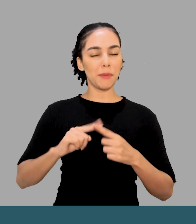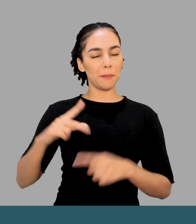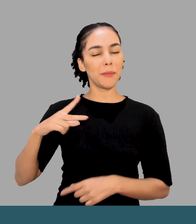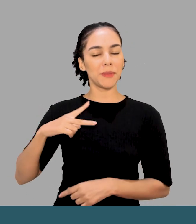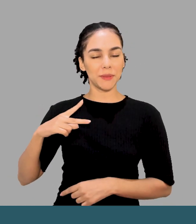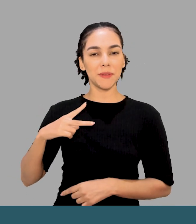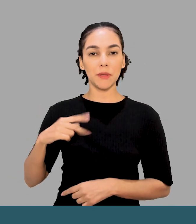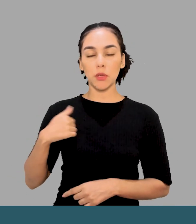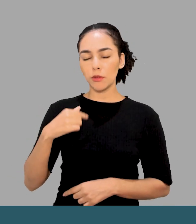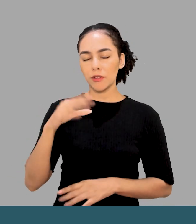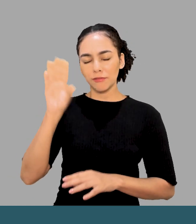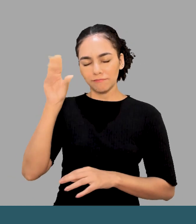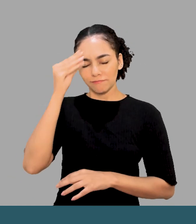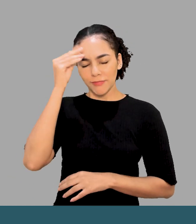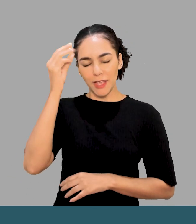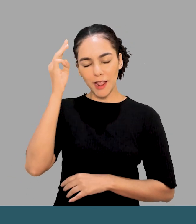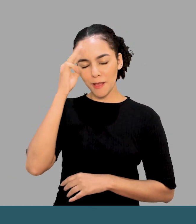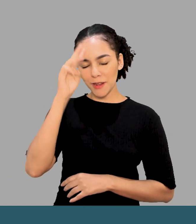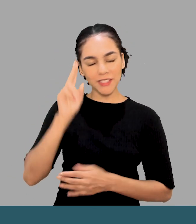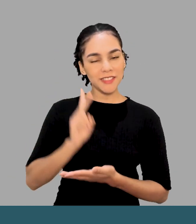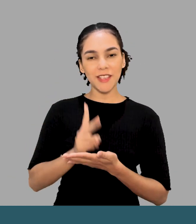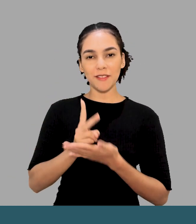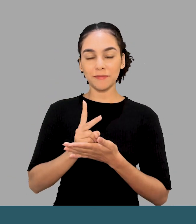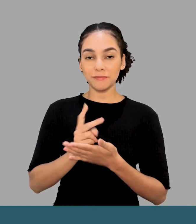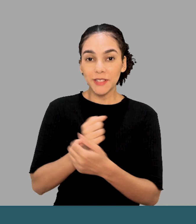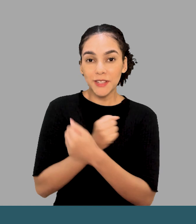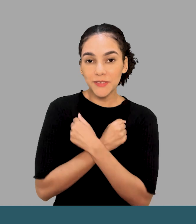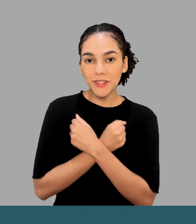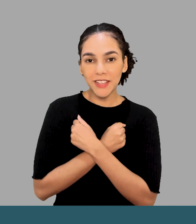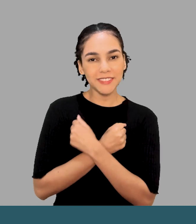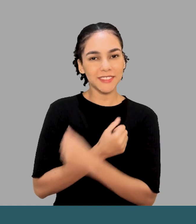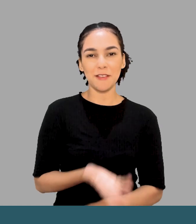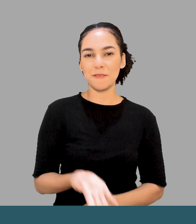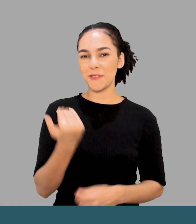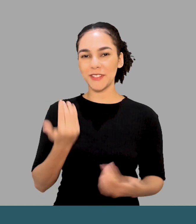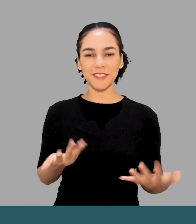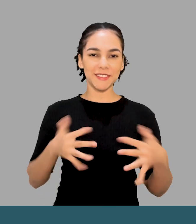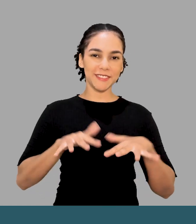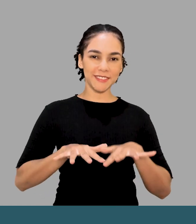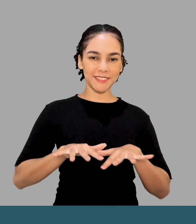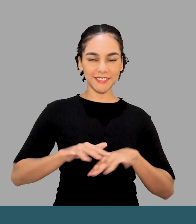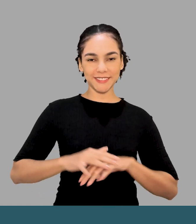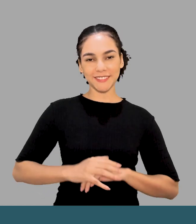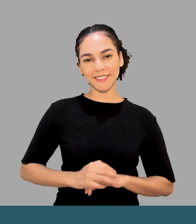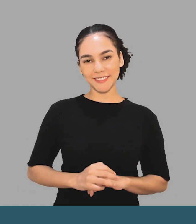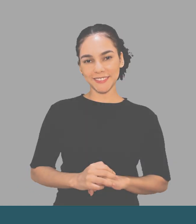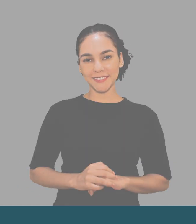com muito carinho nas minhas memórias. Um grande abraço a todos e bora incluir!